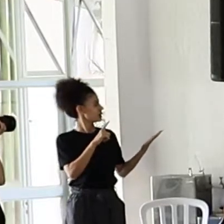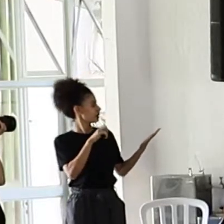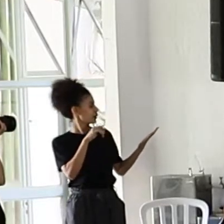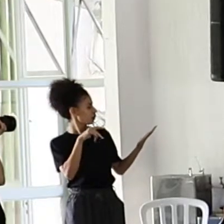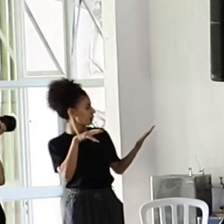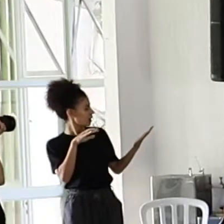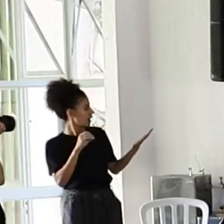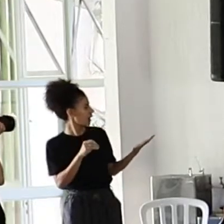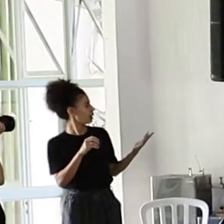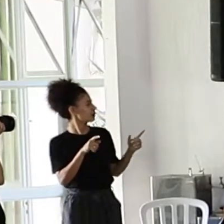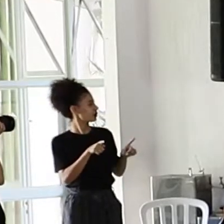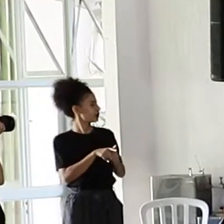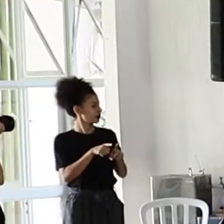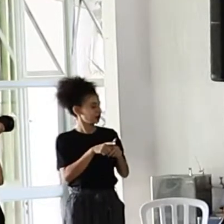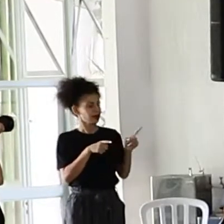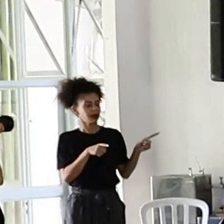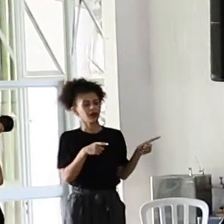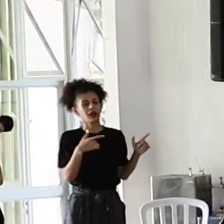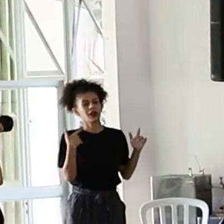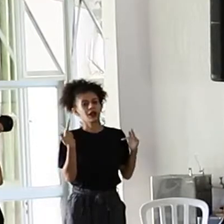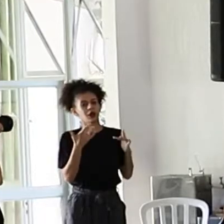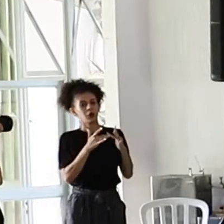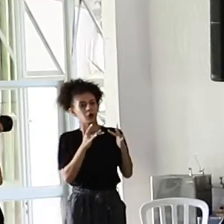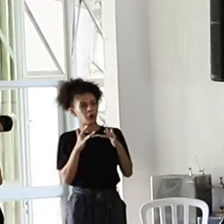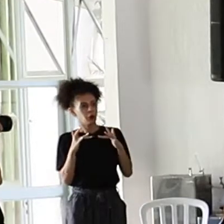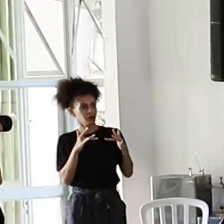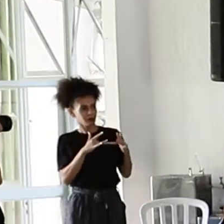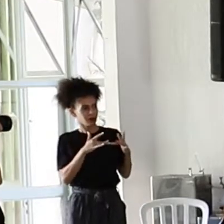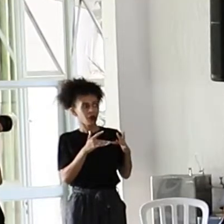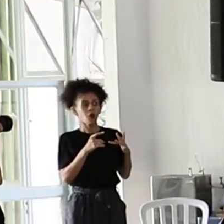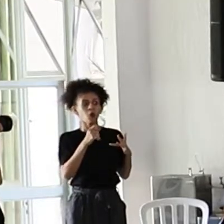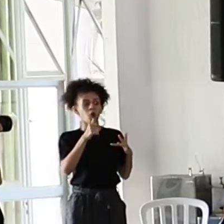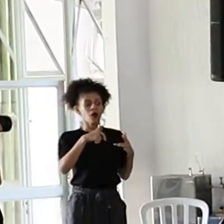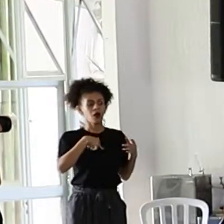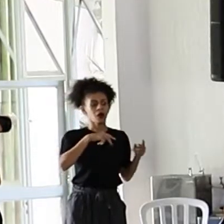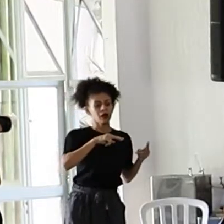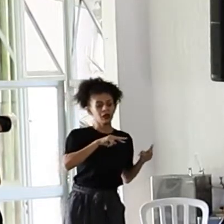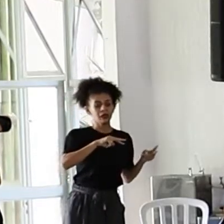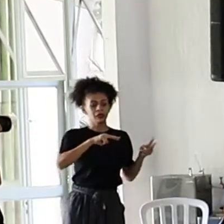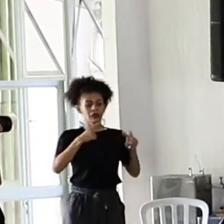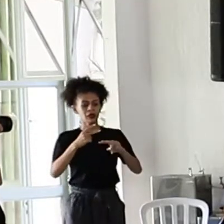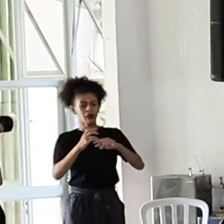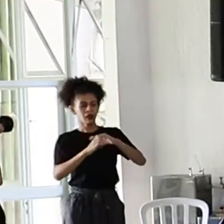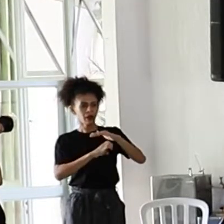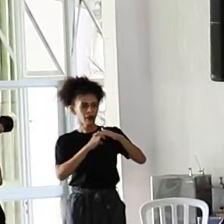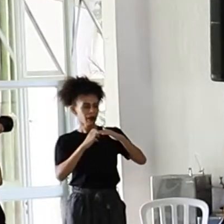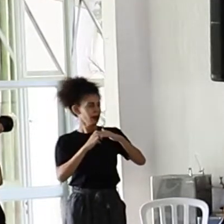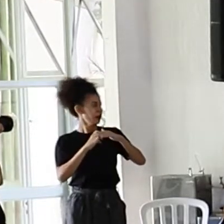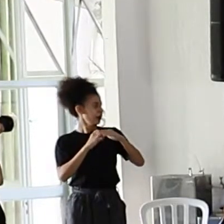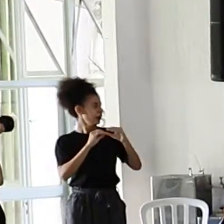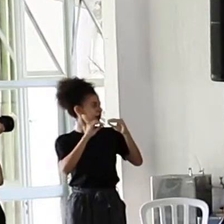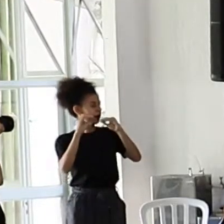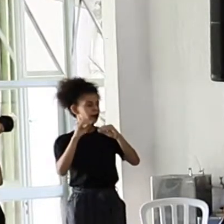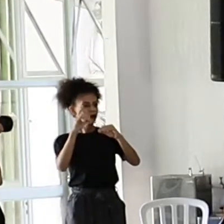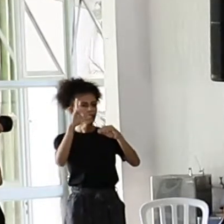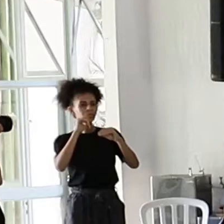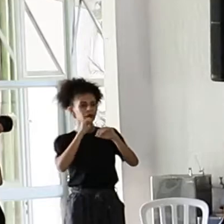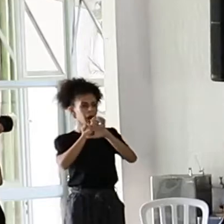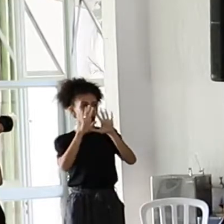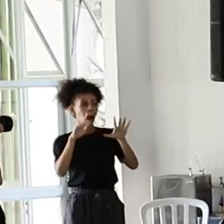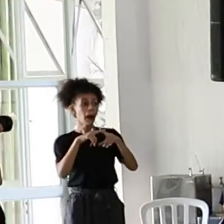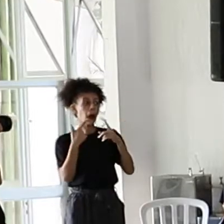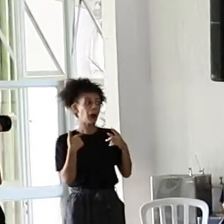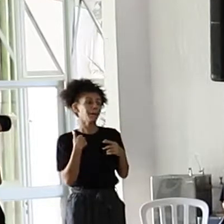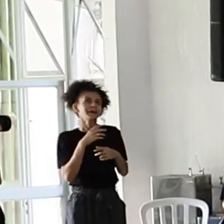Leonardo que até a gente teve contato quase que a gente transferiu a empresa lá para Águas Claras